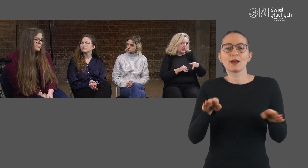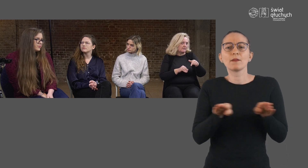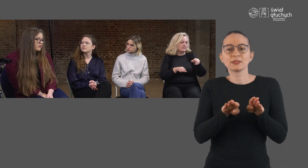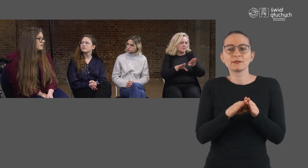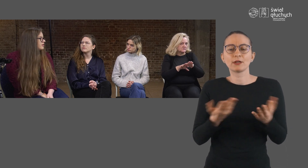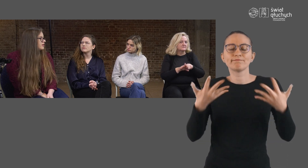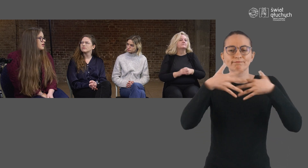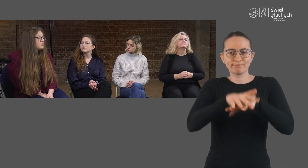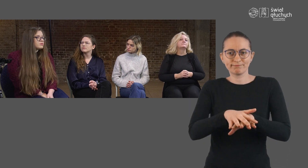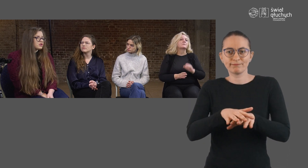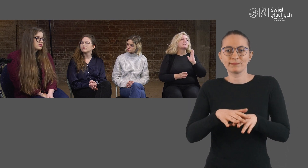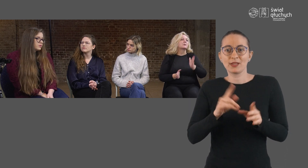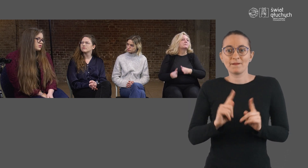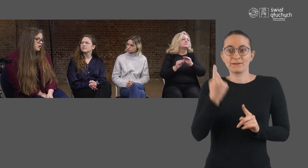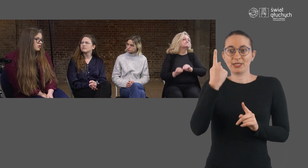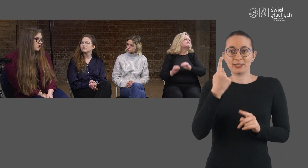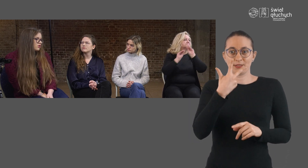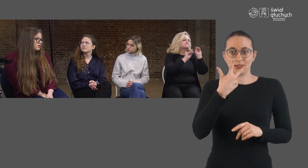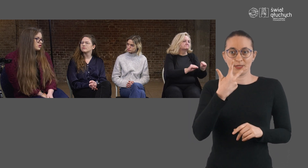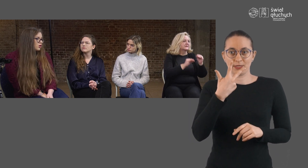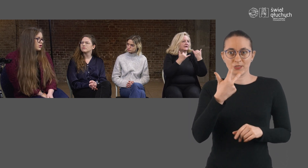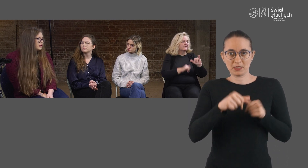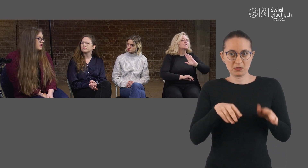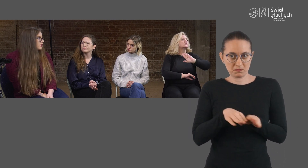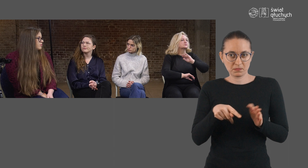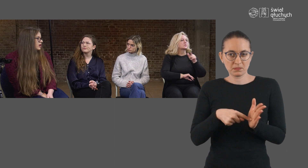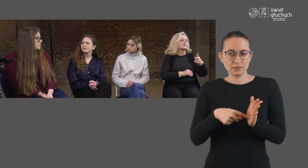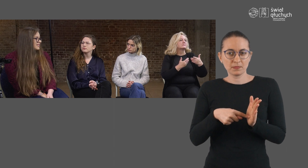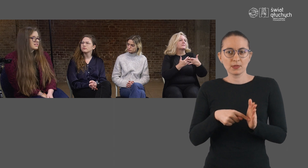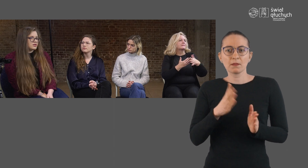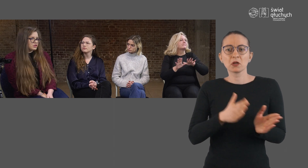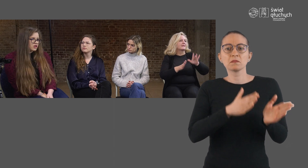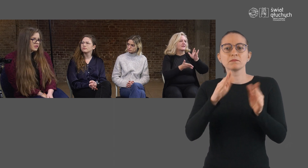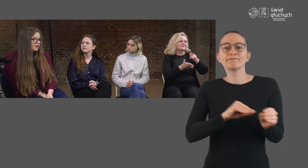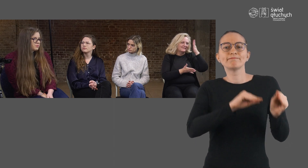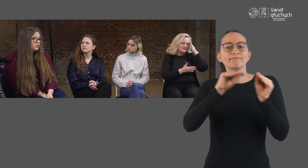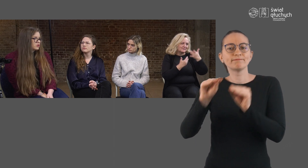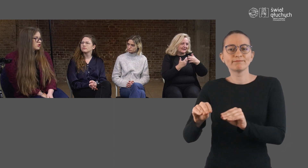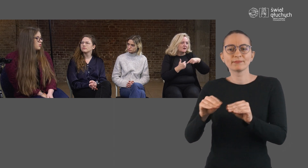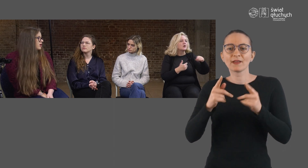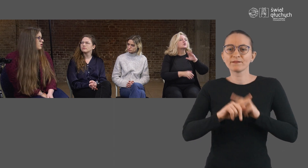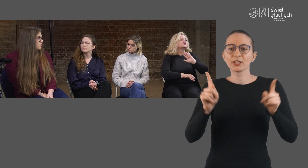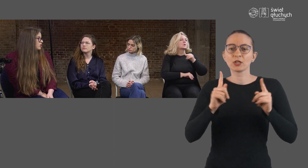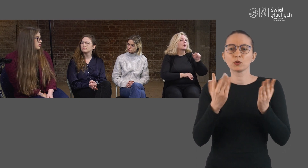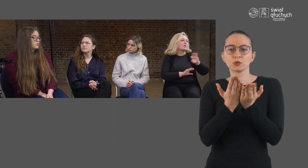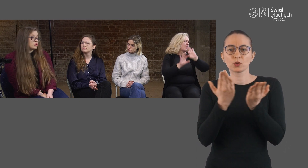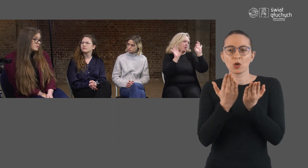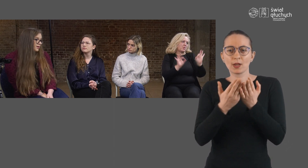podstawowej. Potem przeniosłam się do szkoły niedaleko mojego miejsca zamieszkania. Była to